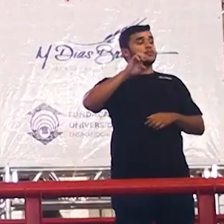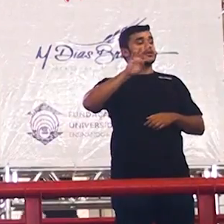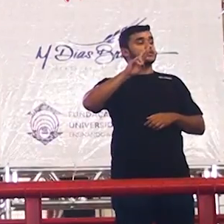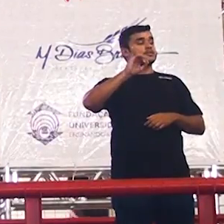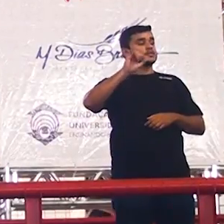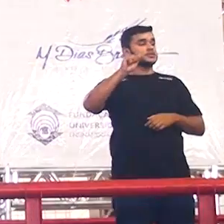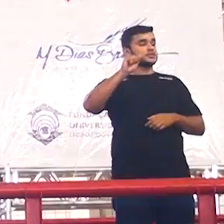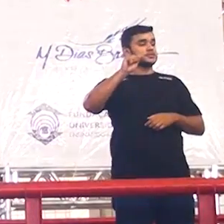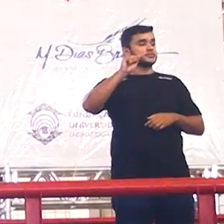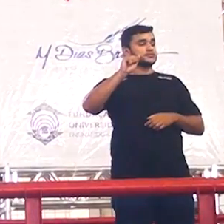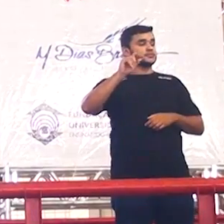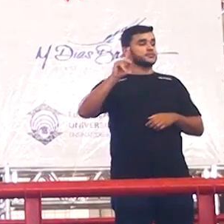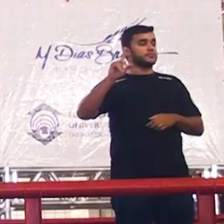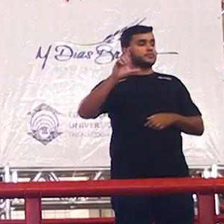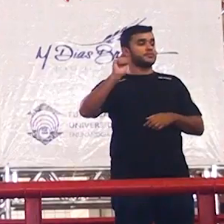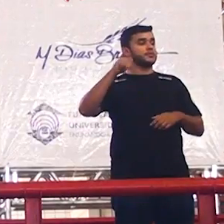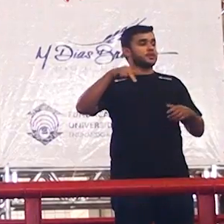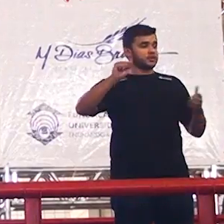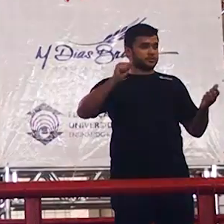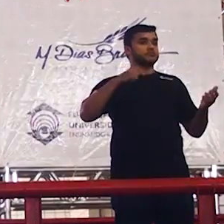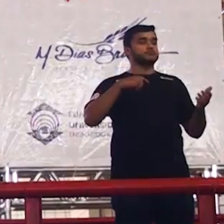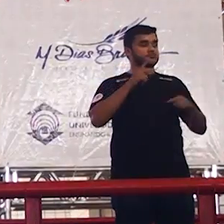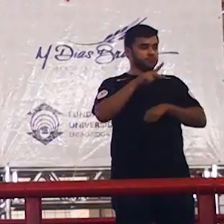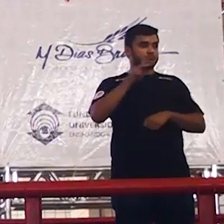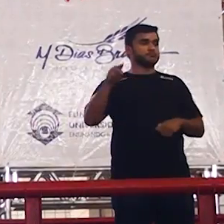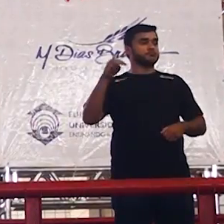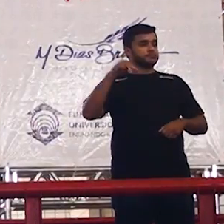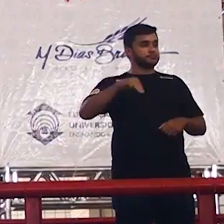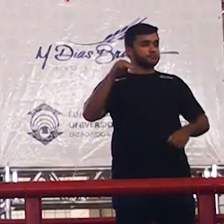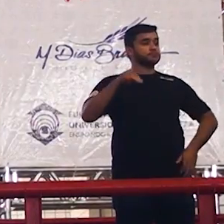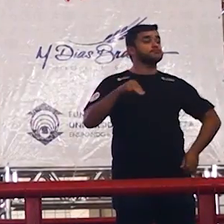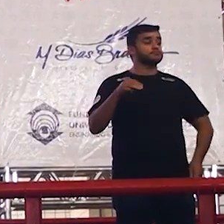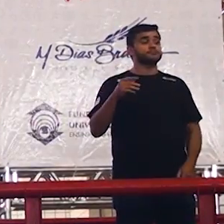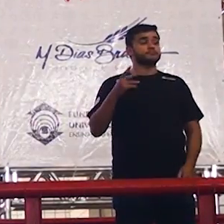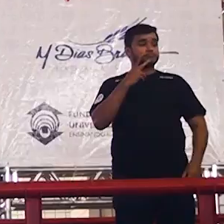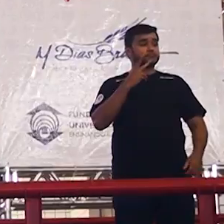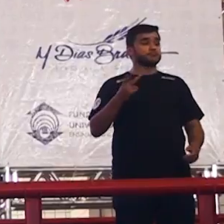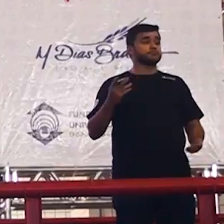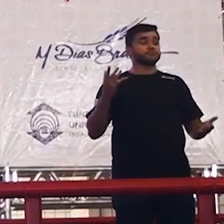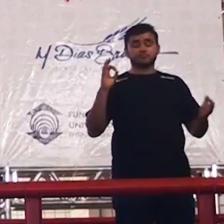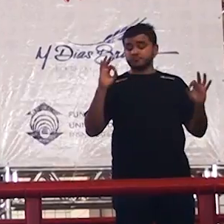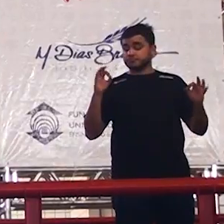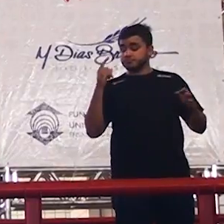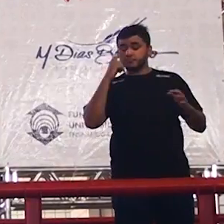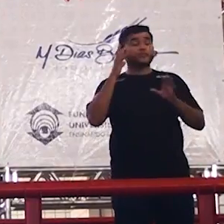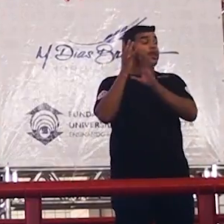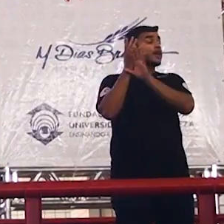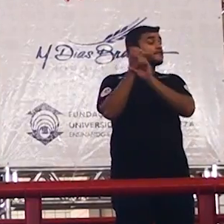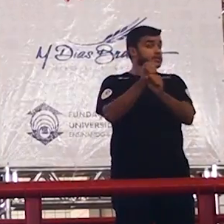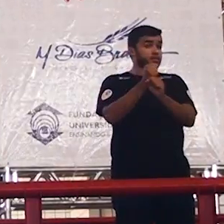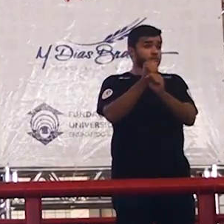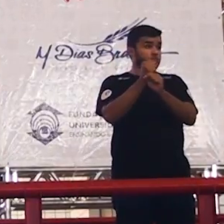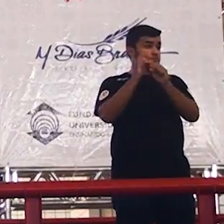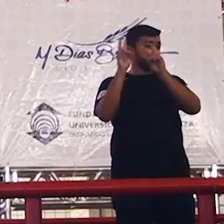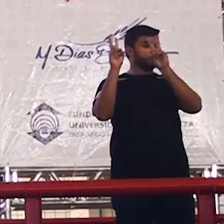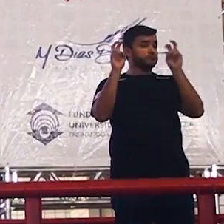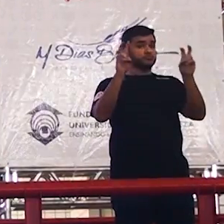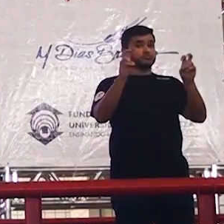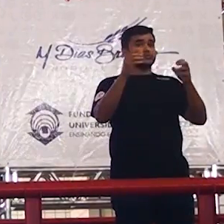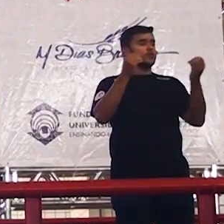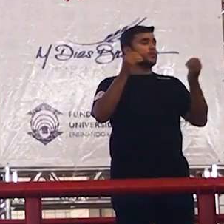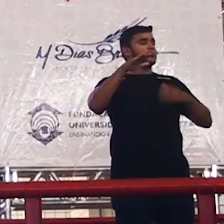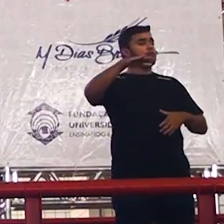bom? Bom, primeiro nós vamos começar pela uma revisão justamente de